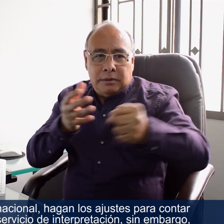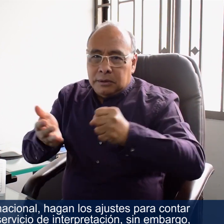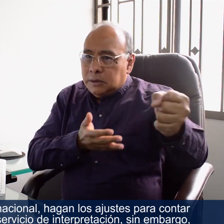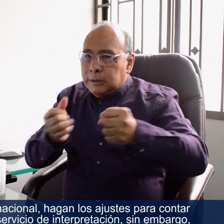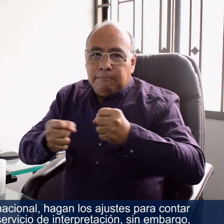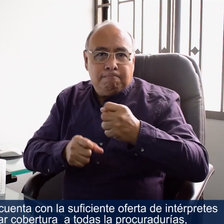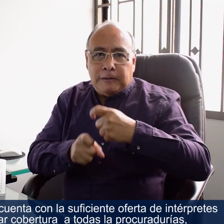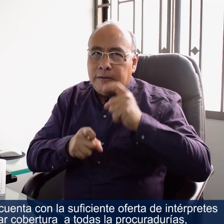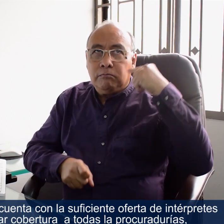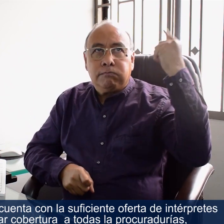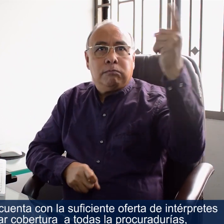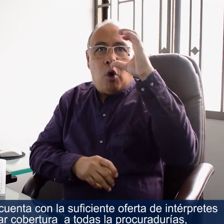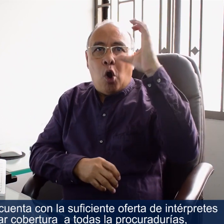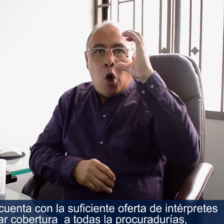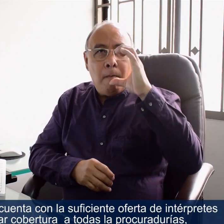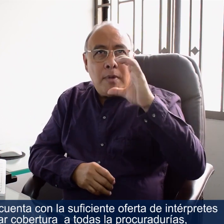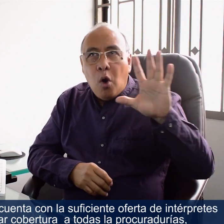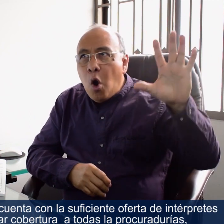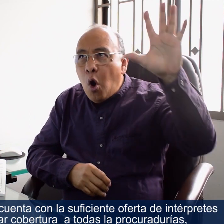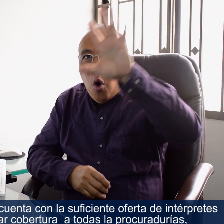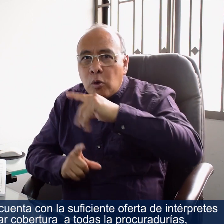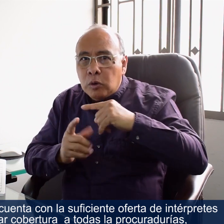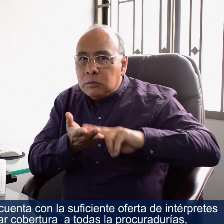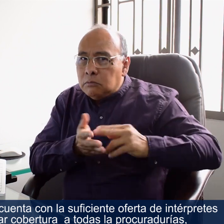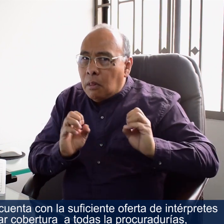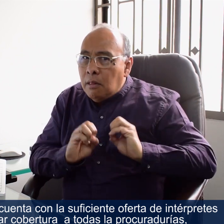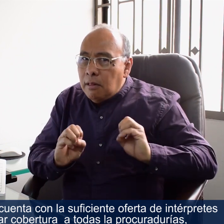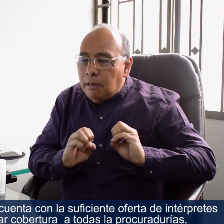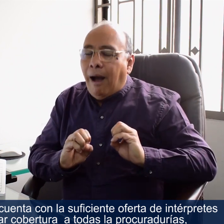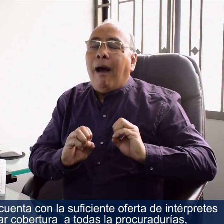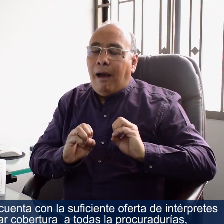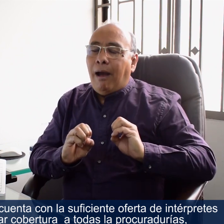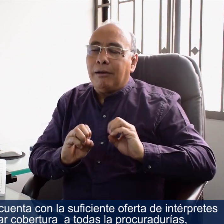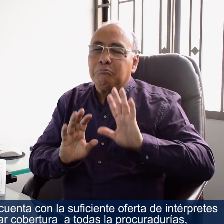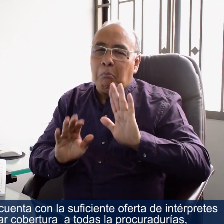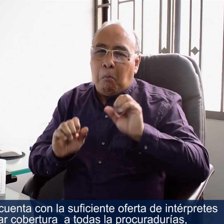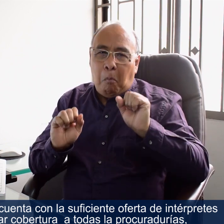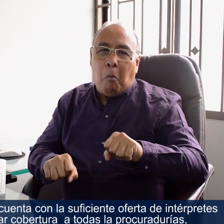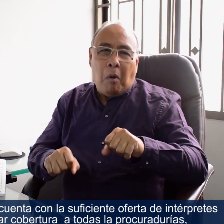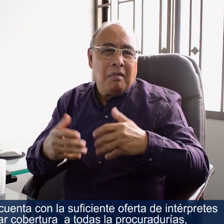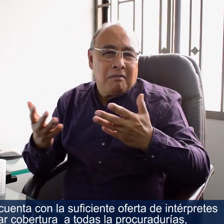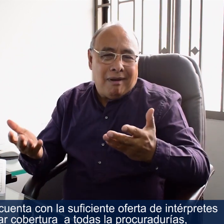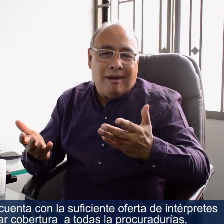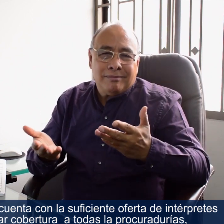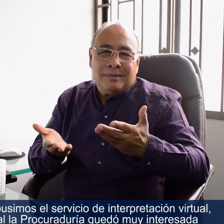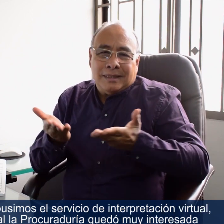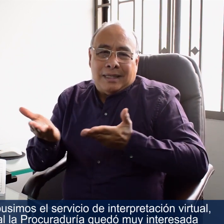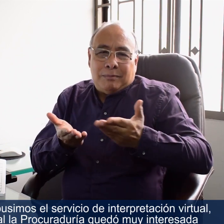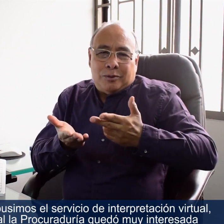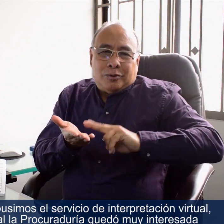Sin embargo, Colombia no cuenta con la suficiente oferta de intérpretes para dar cobertura a todas las Procuradurías. Por ello, propusimos el